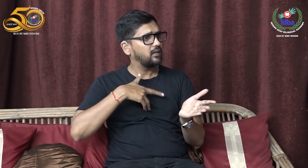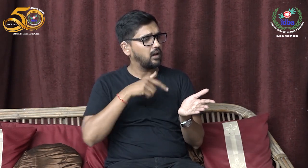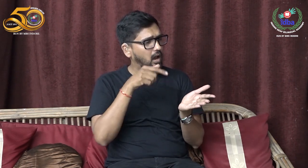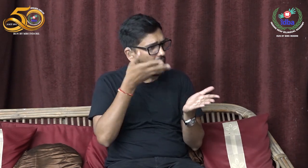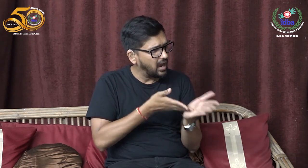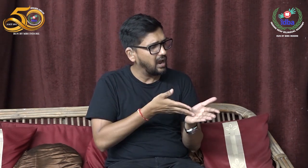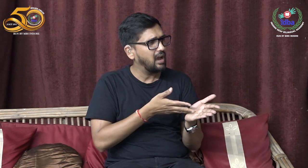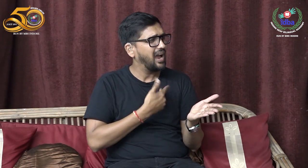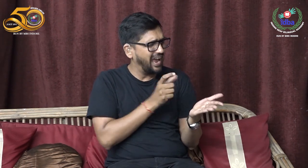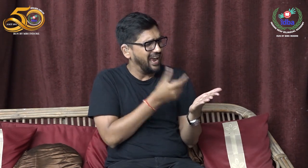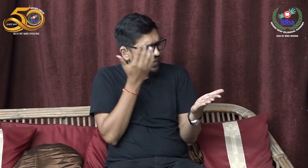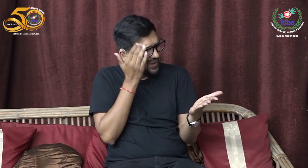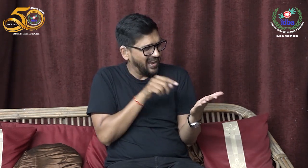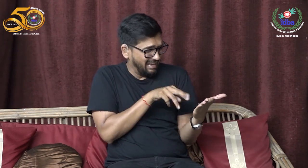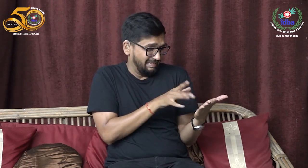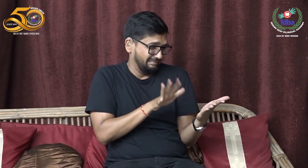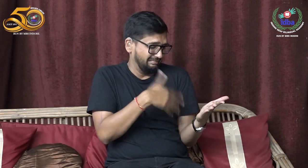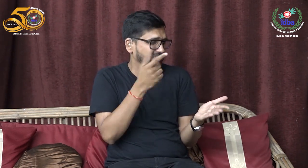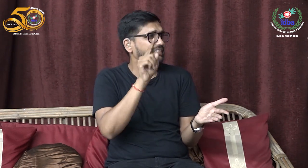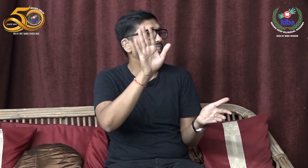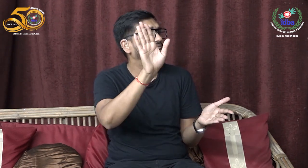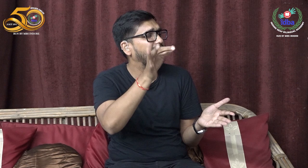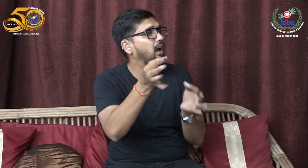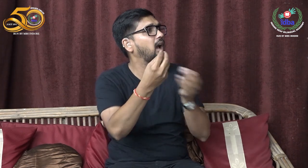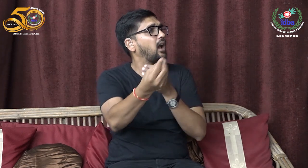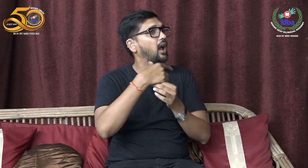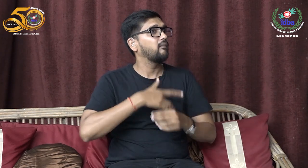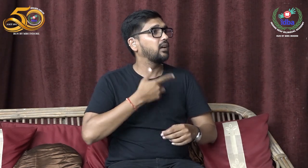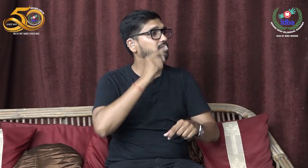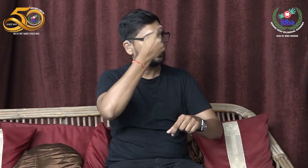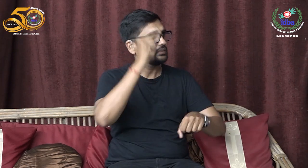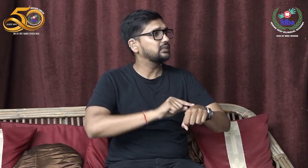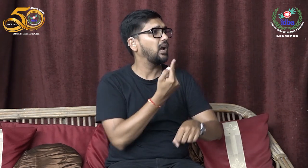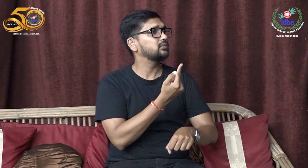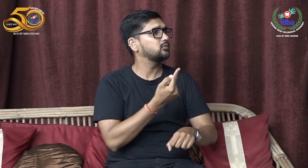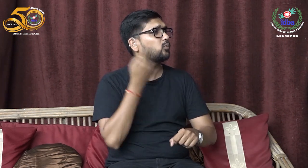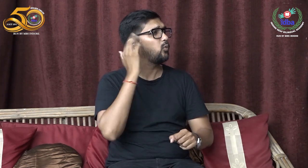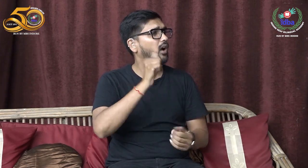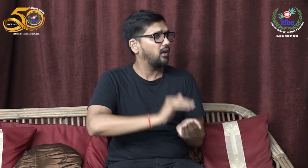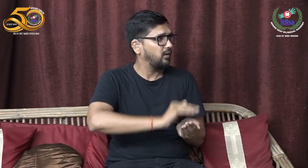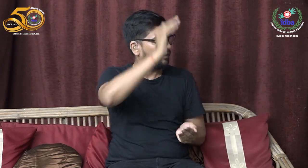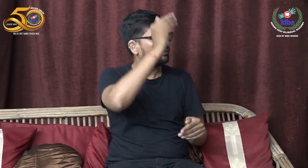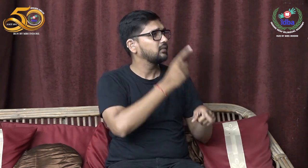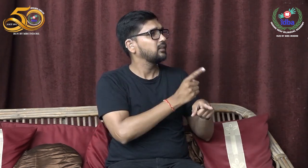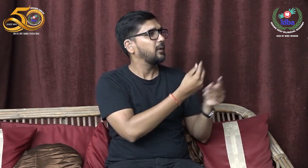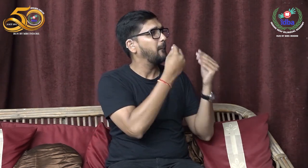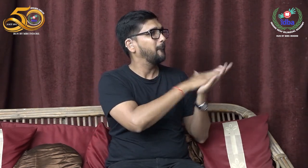और अच्छा फील आने लगा। अच्छा, इसका मतलब ये होता है, तो उनने टीचर ने मुझे बताया, तो मुझे बहुत अच्छा लगा था